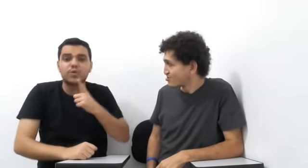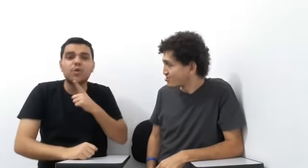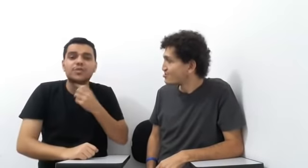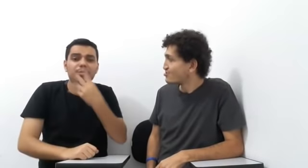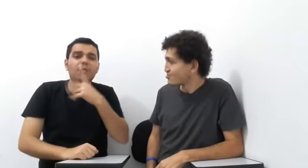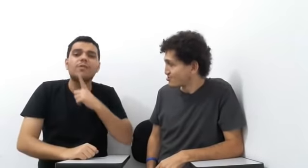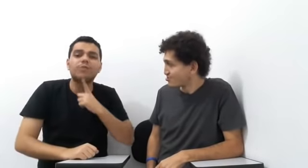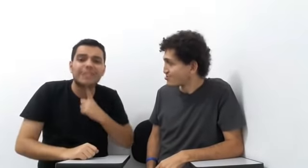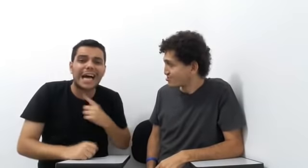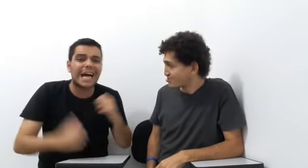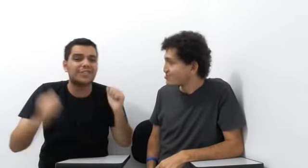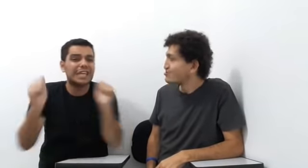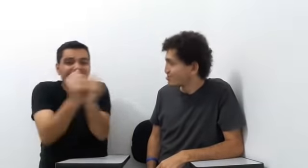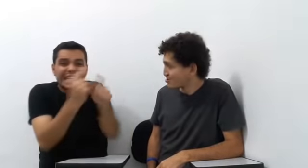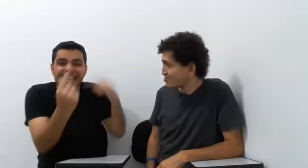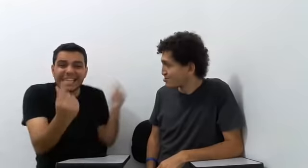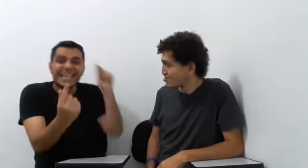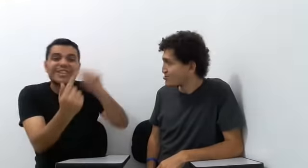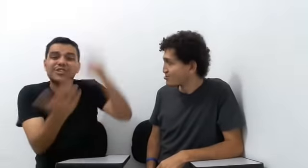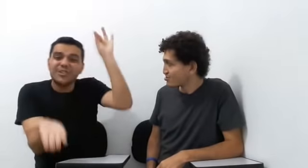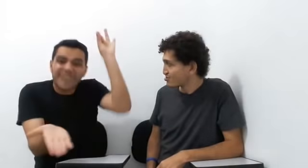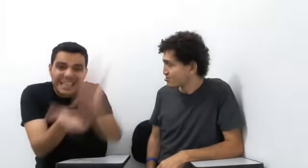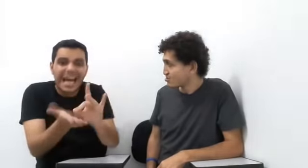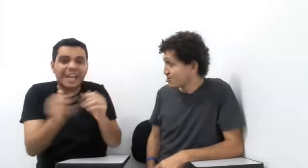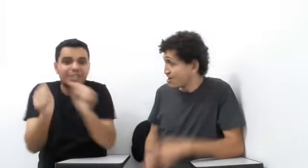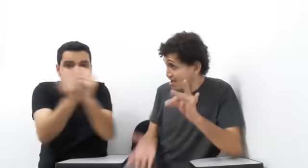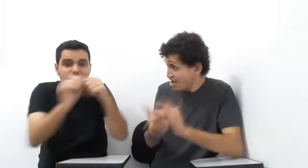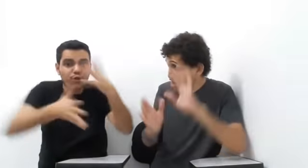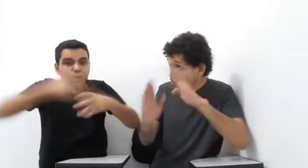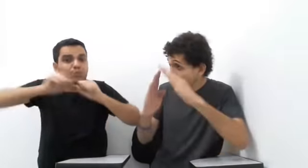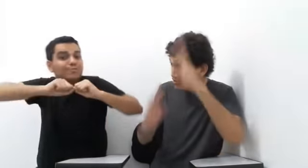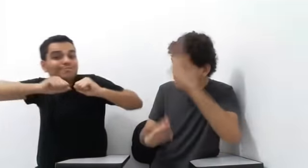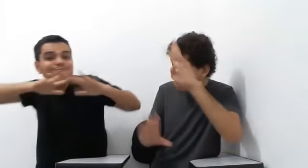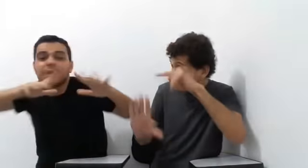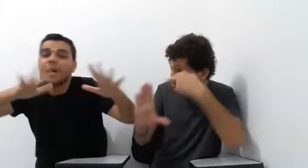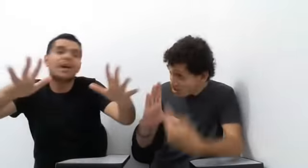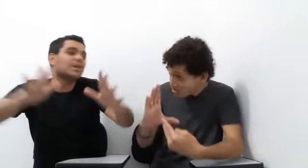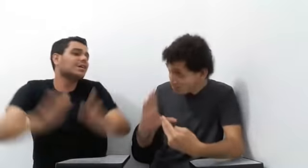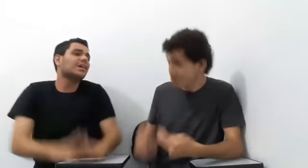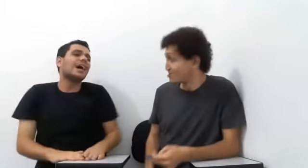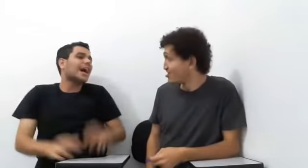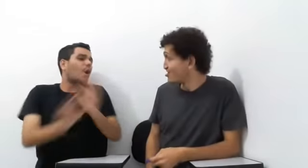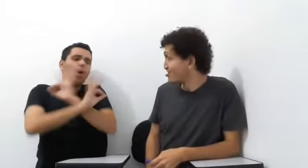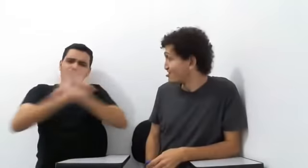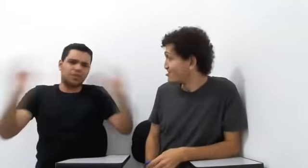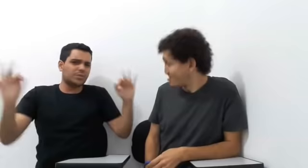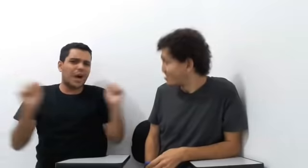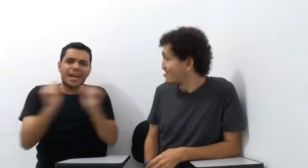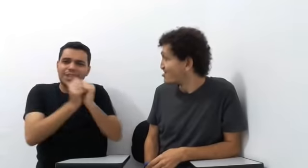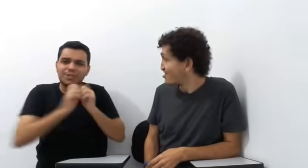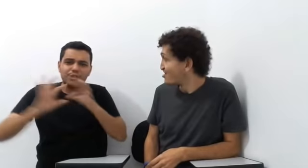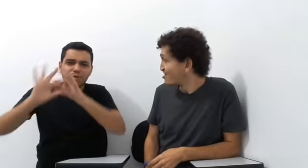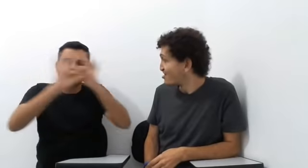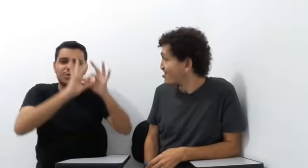pessoas de boa vontade, que desejem de verdade estar junto, Brasil muito, né? ótimo. A gente junto, a